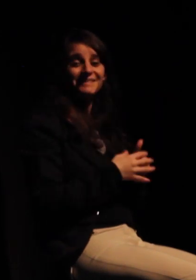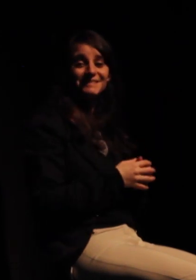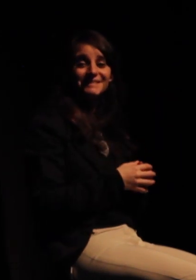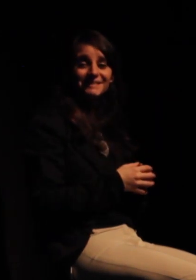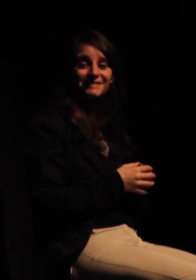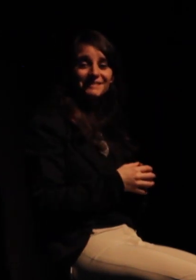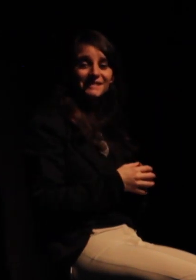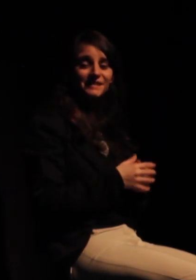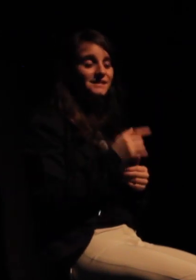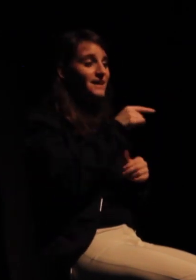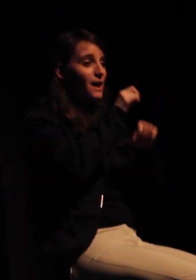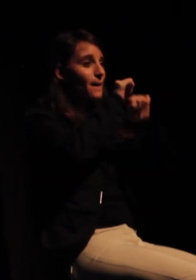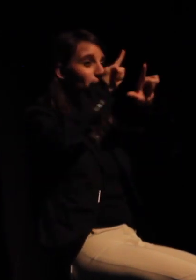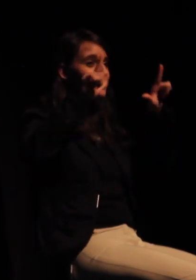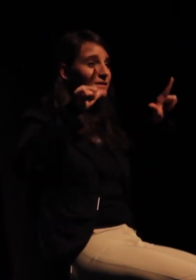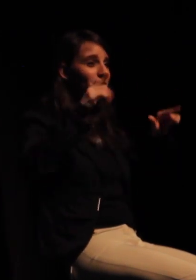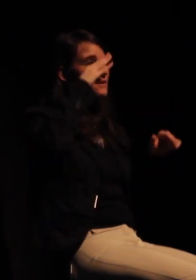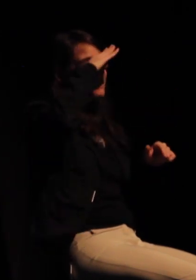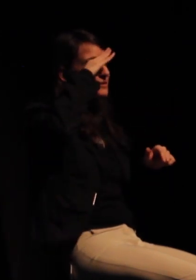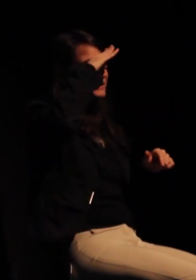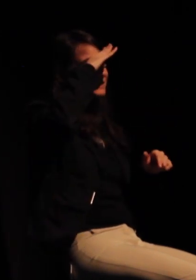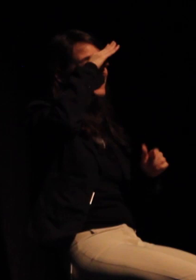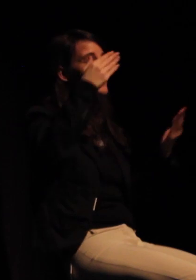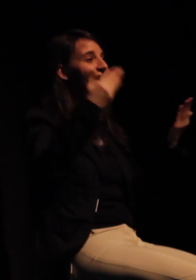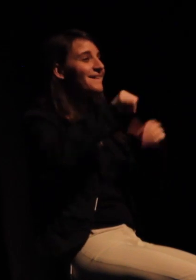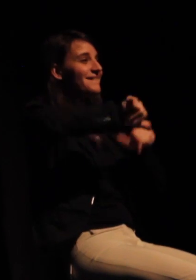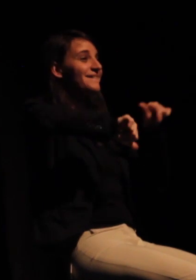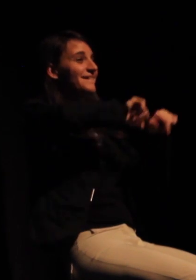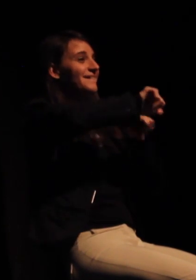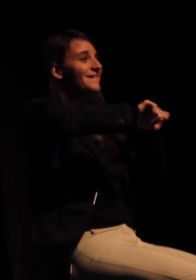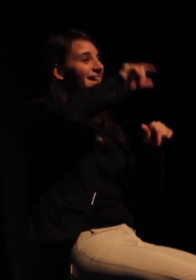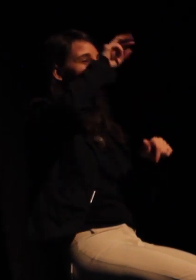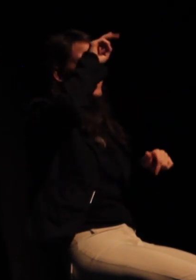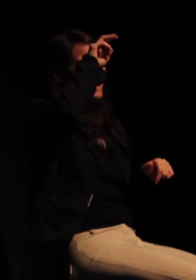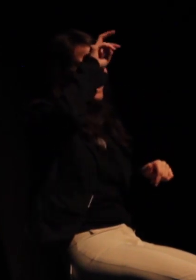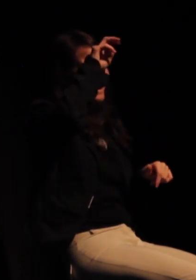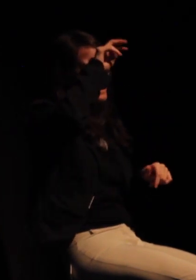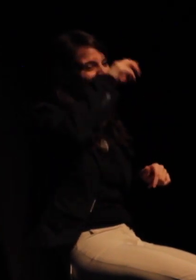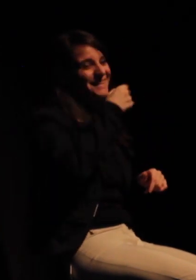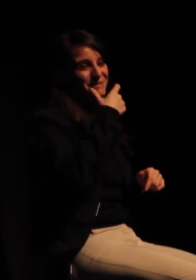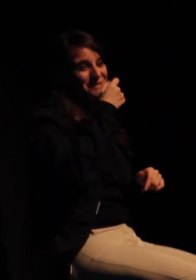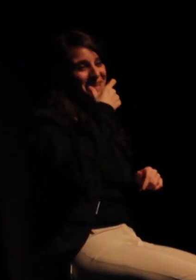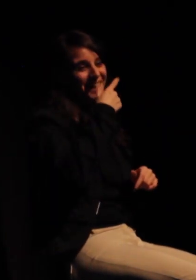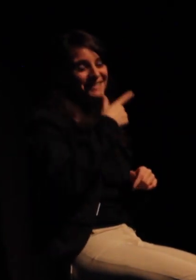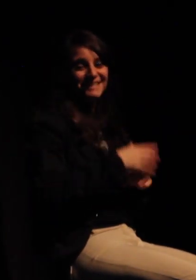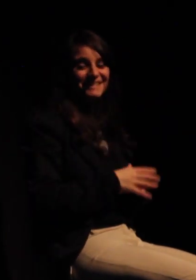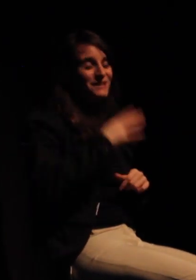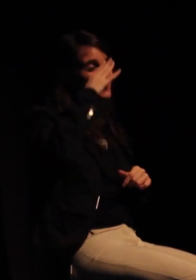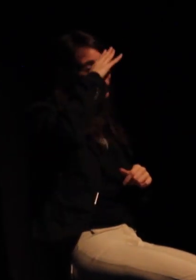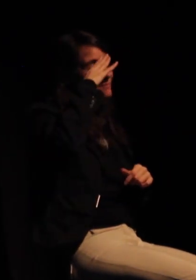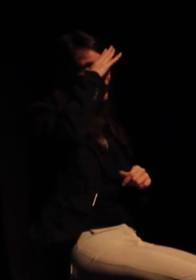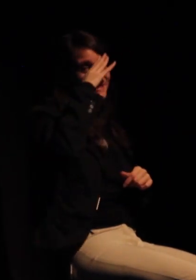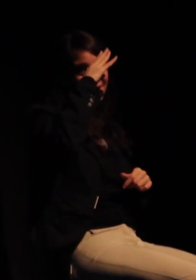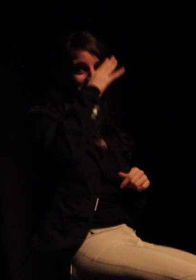Naquela manhã, Bolsonaro acordou transformado em um repulsivo inseto. Ou o contrário, é